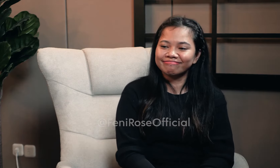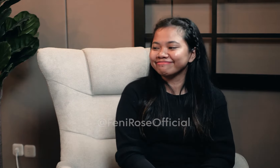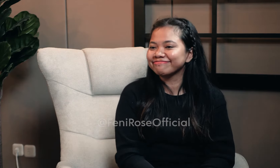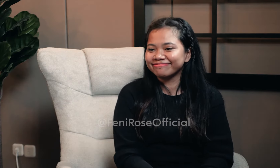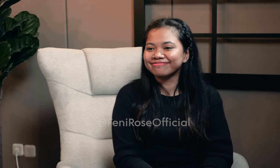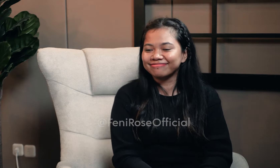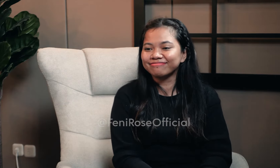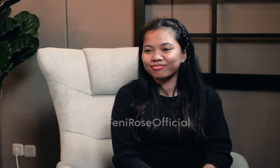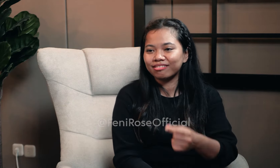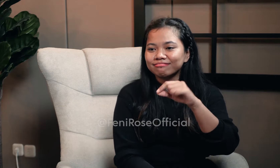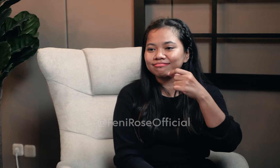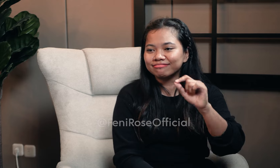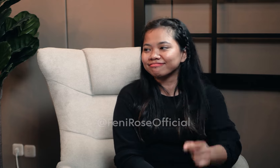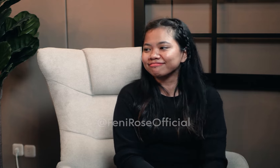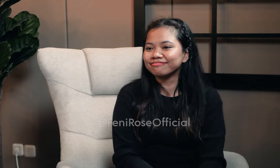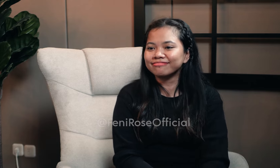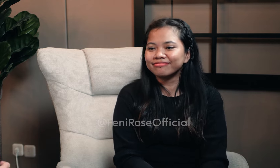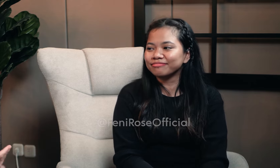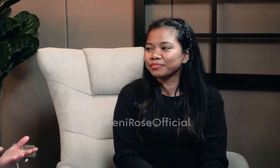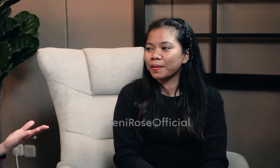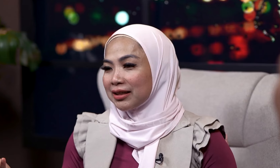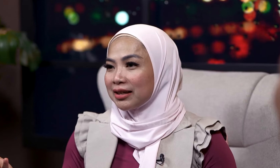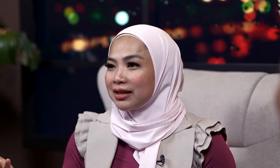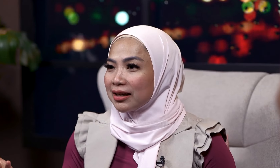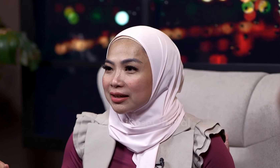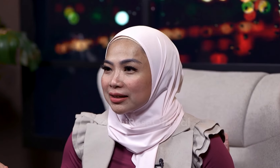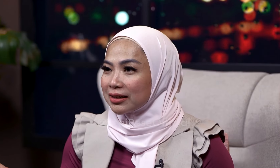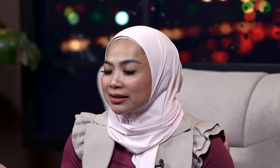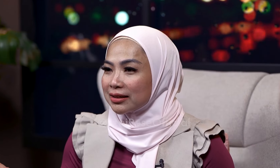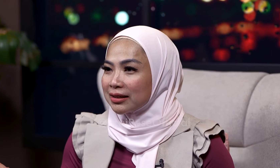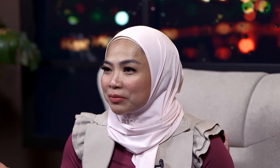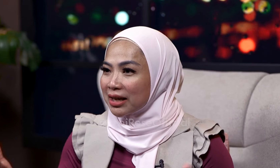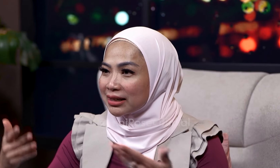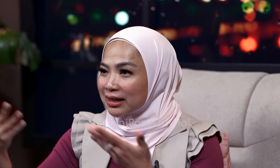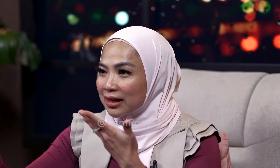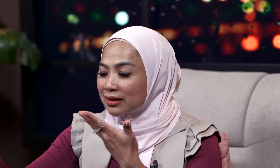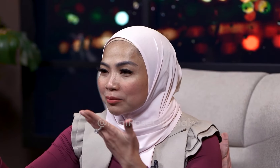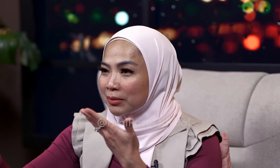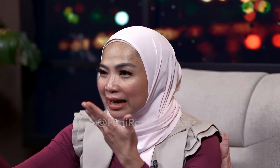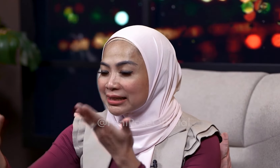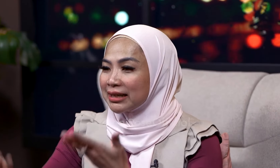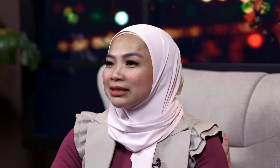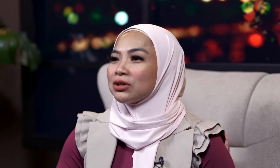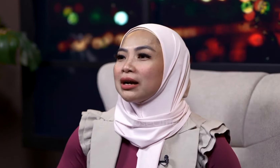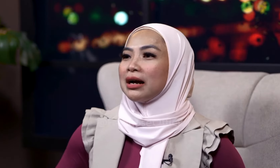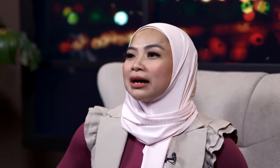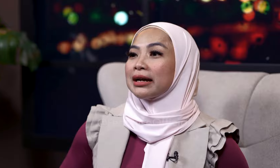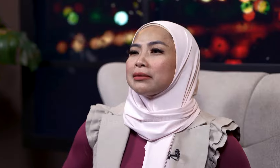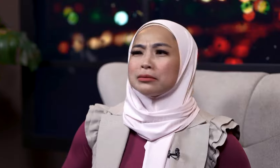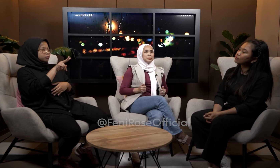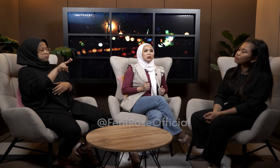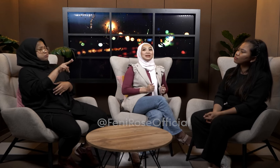sih karena kita aja yang kita aja yang biasa dengan bahasanya juga agak bingung